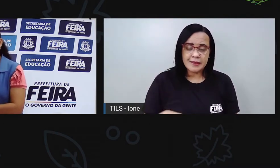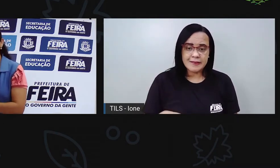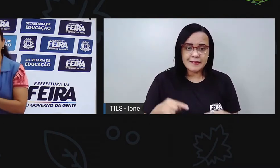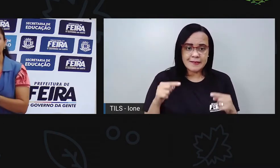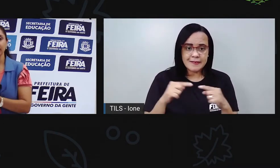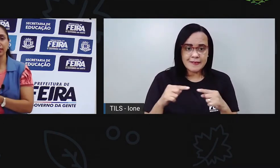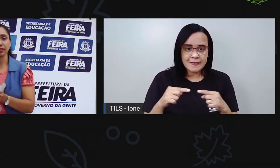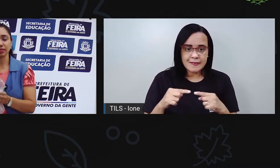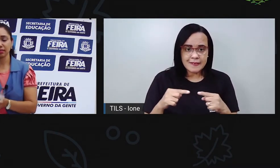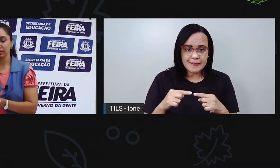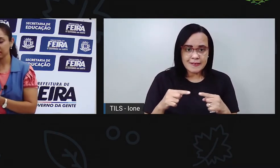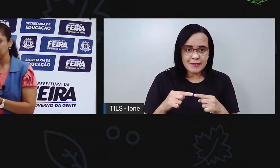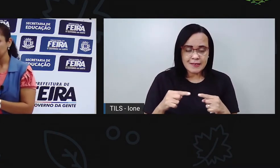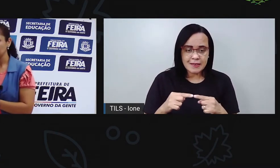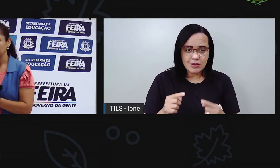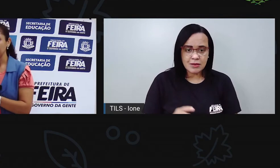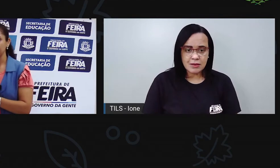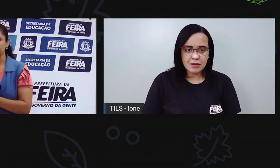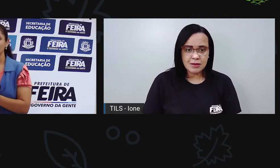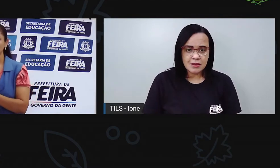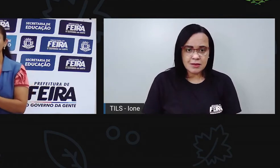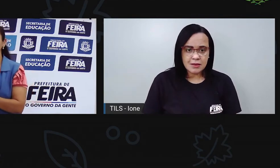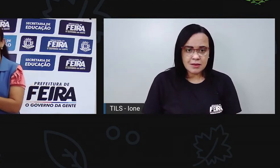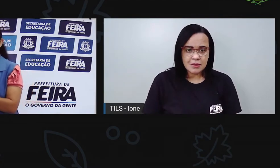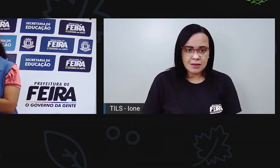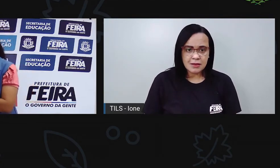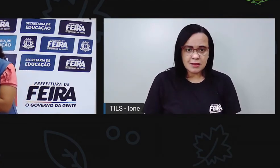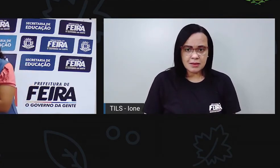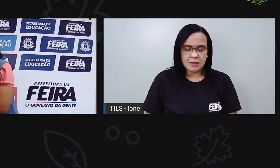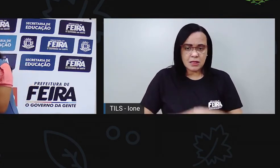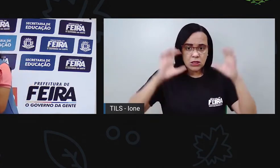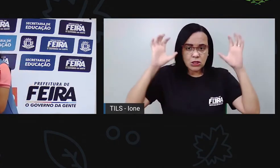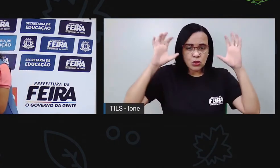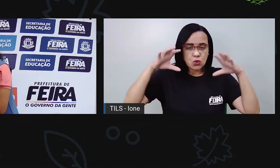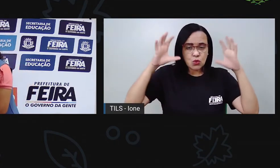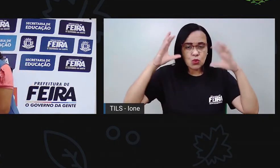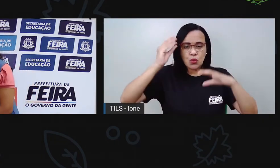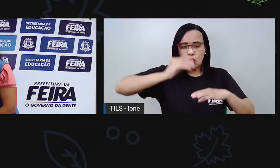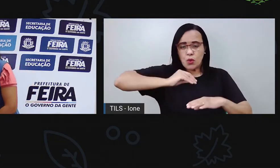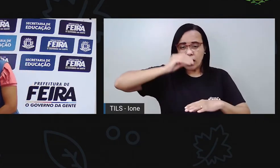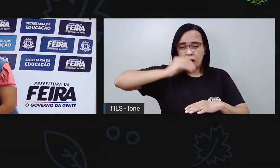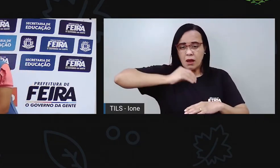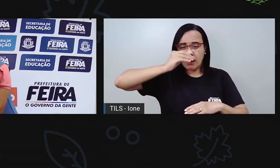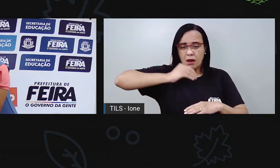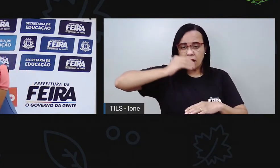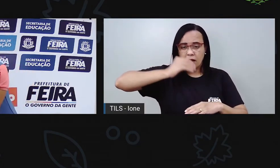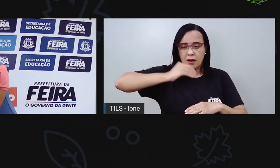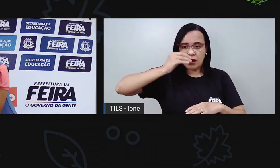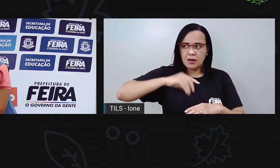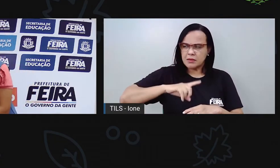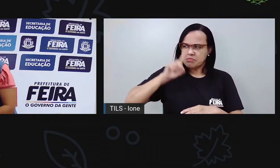Parece ser gotas. Parece que a chuva vai ser fraquinha. Será?